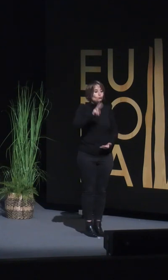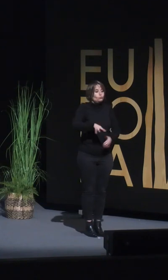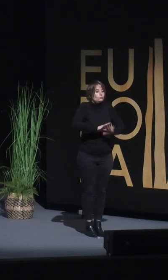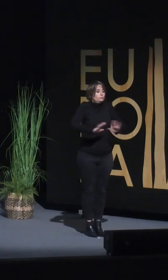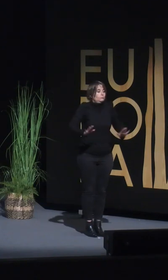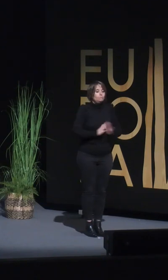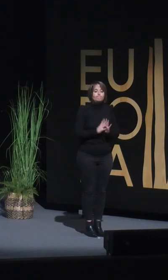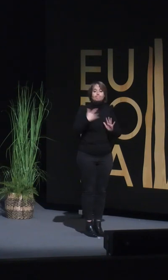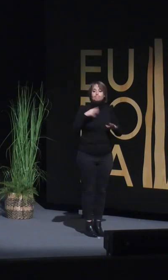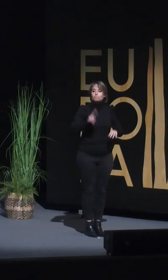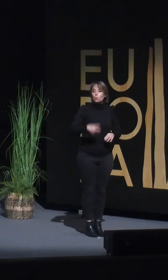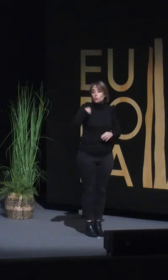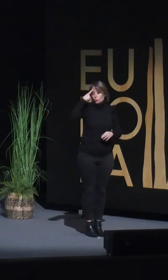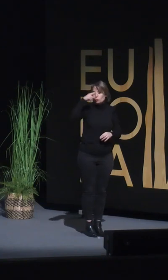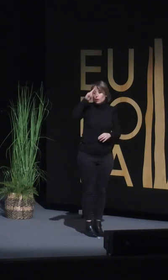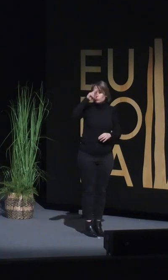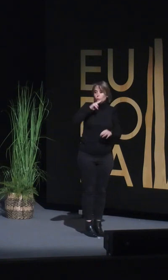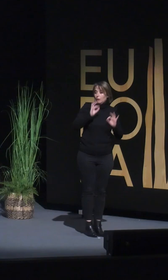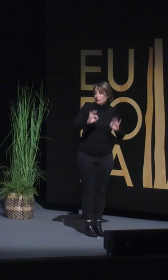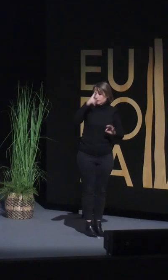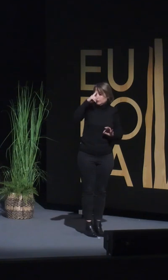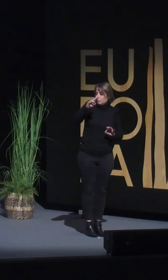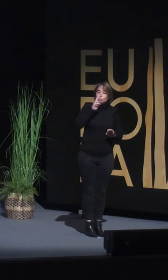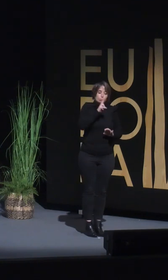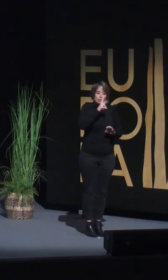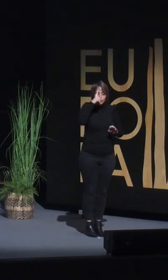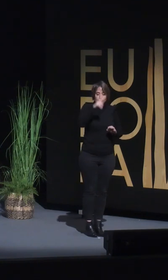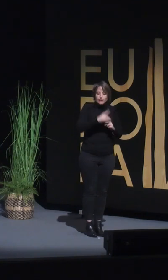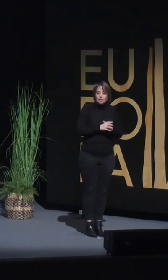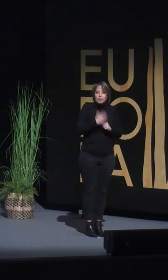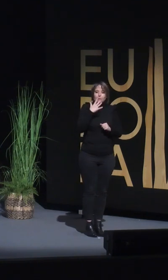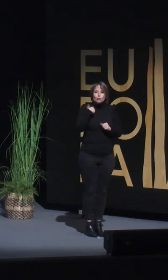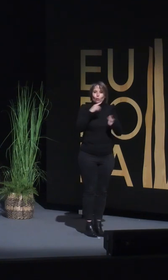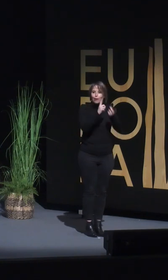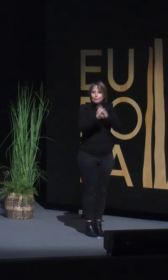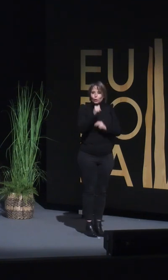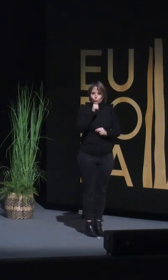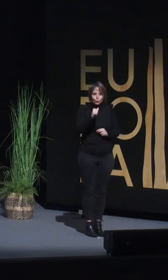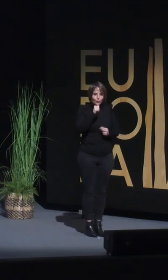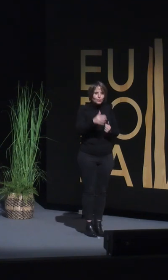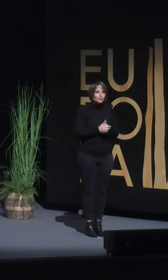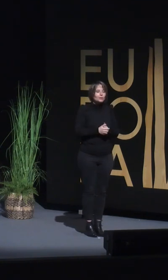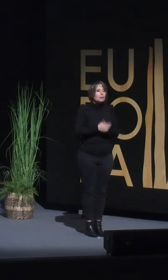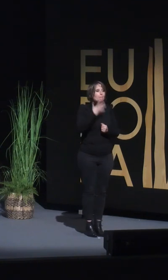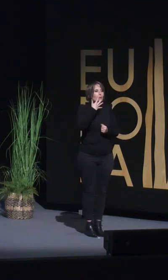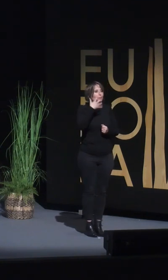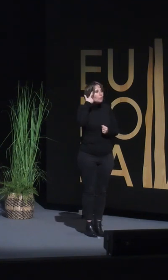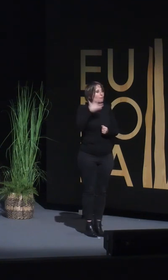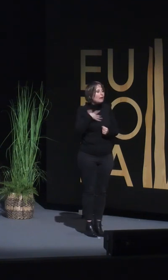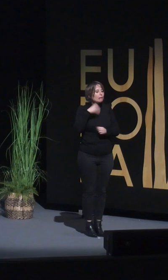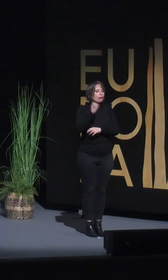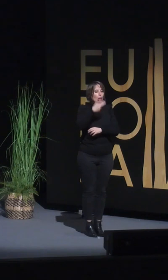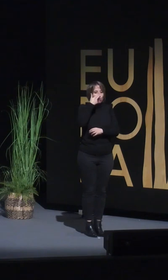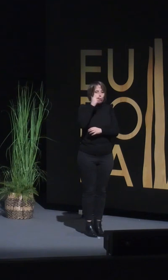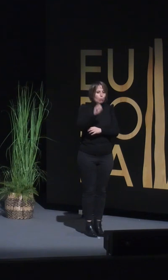es mira, yo soy así, sabes cómo es tu padre, ya sabes lo que hay. Punto. O sea, pero lo que no quiero es cambiarlo. Lo que no quiero es que parezca que no me importa. Claro